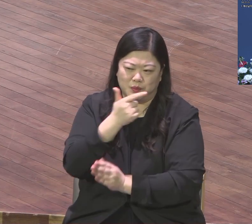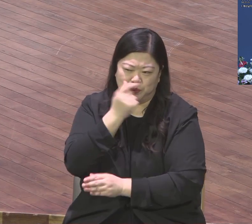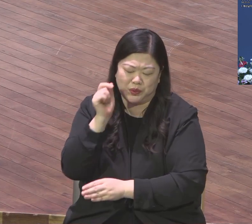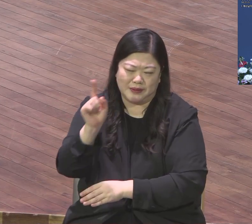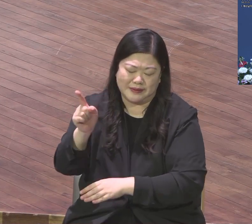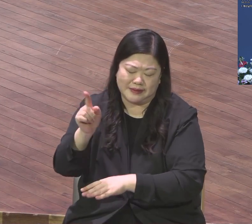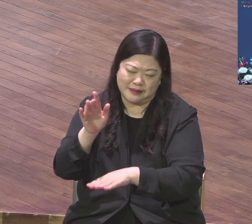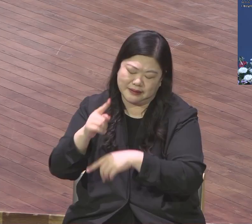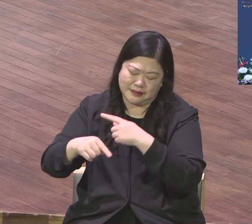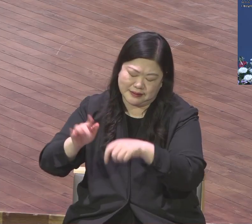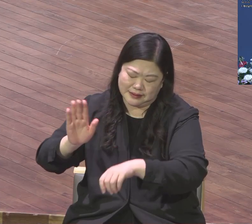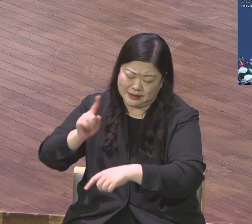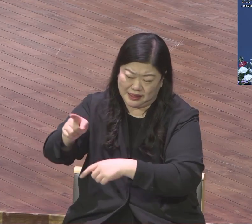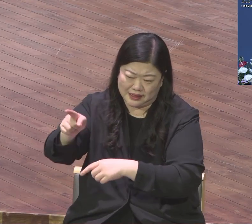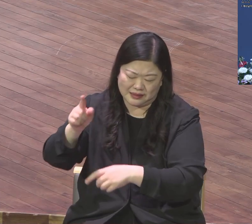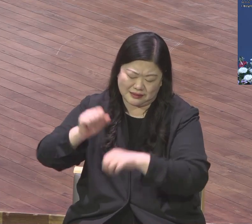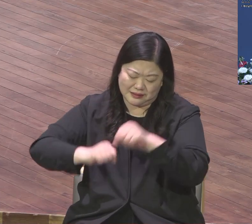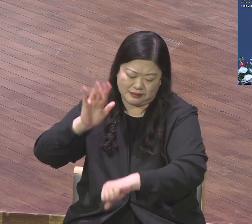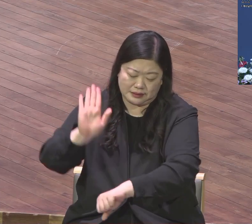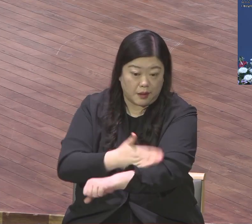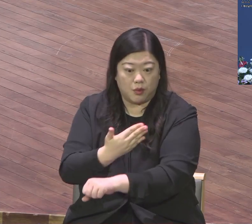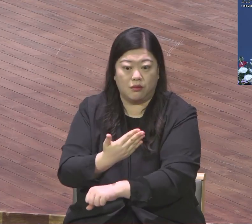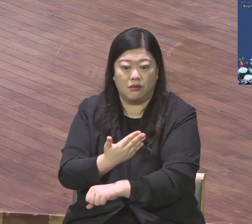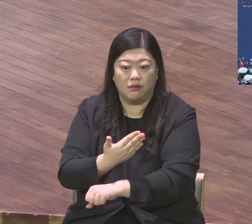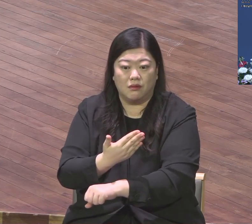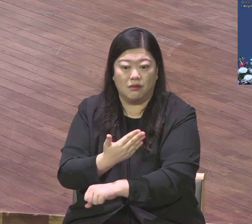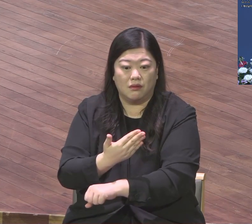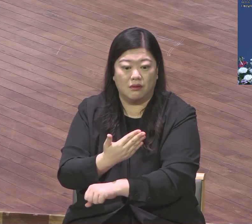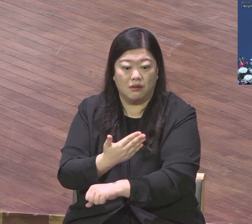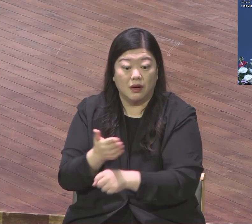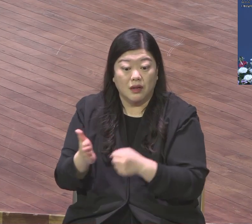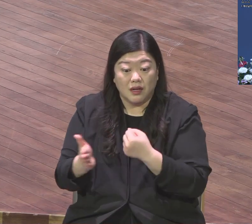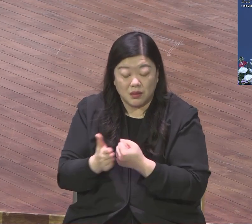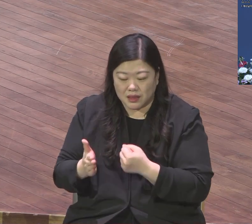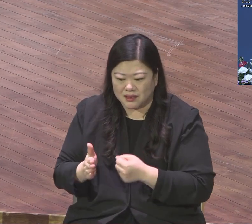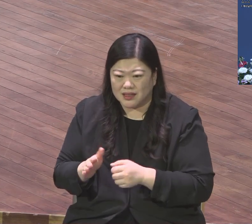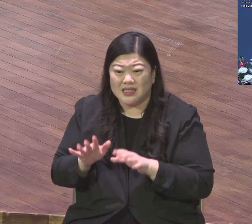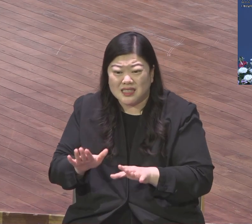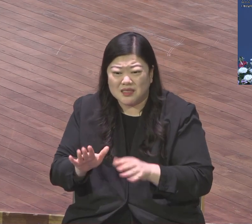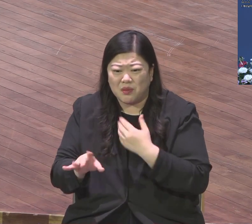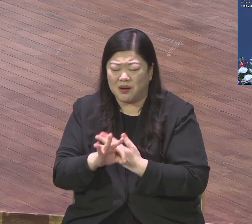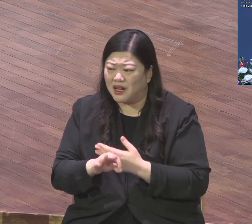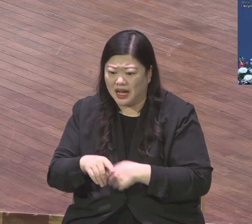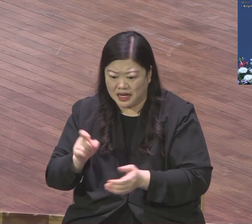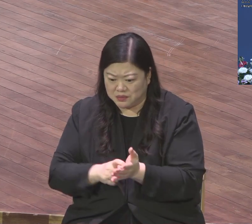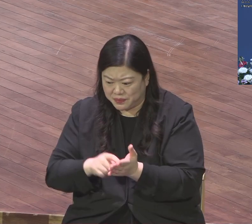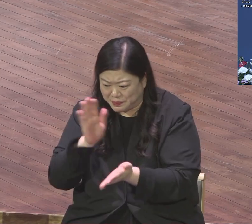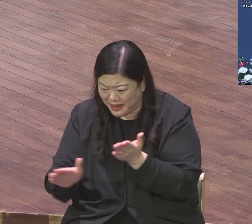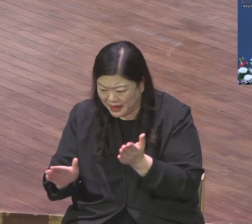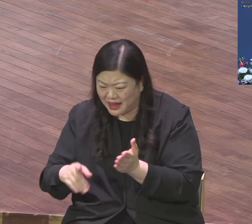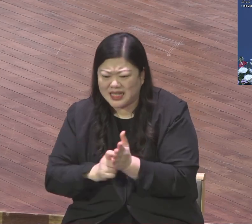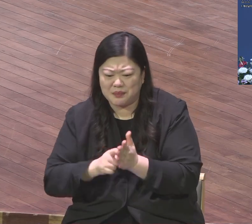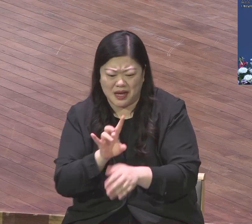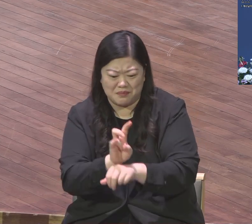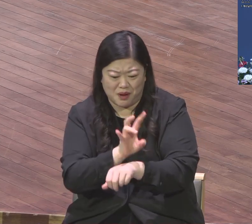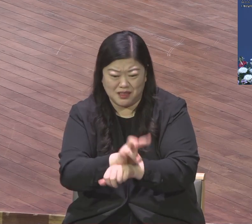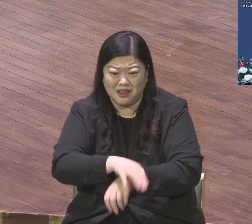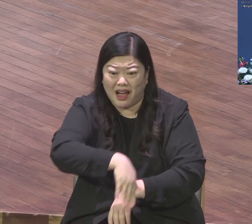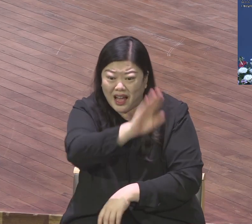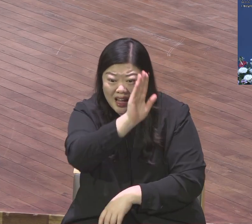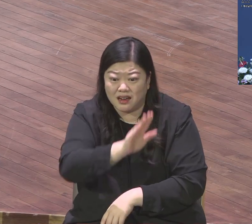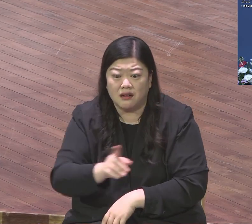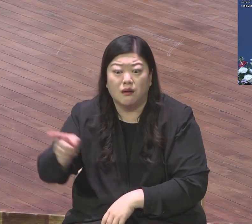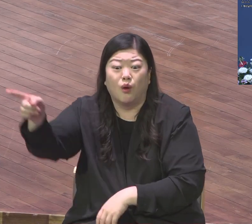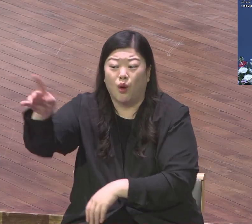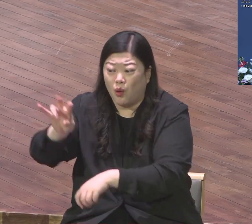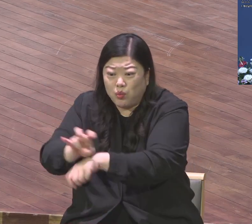그러니까 이 얼마나 주인이 당황을 했겠어요. 요즘 같으면 뭐 그냥 슈퍼마켓 가면 되는데 그때는 그